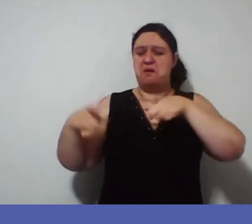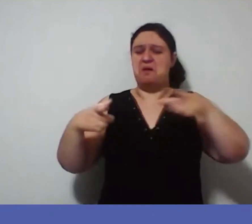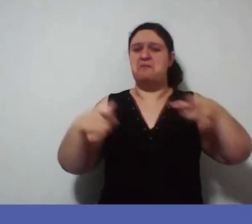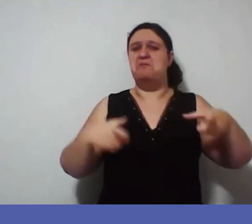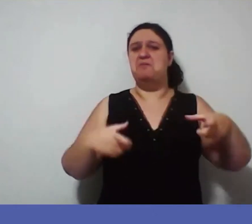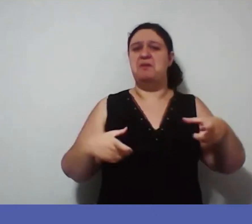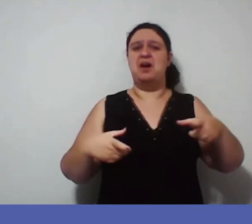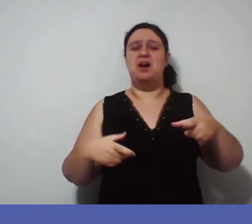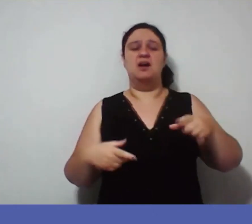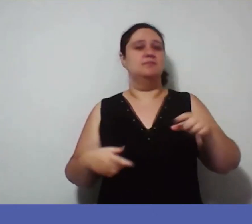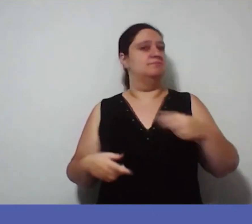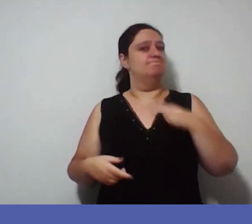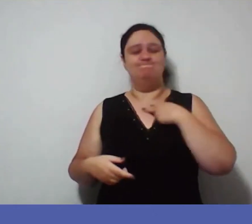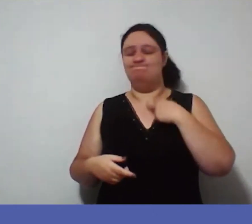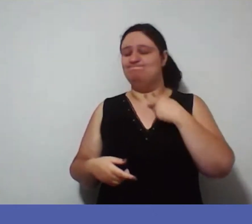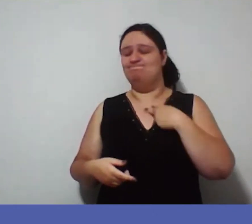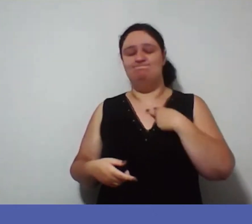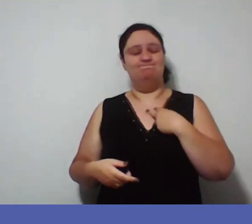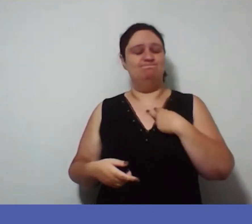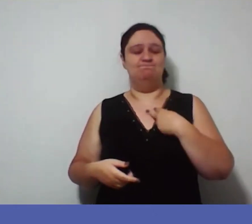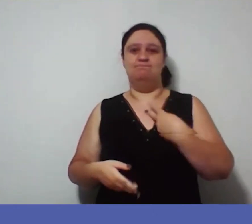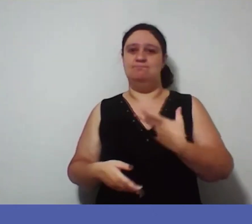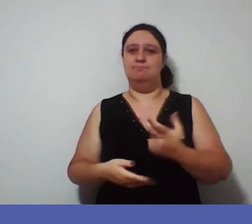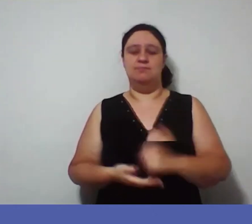irmãos, no reino dos céus.